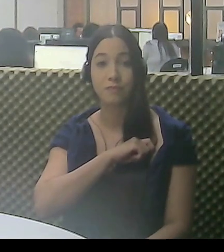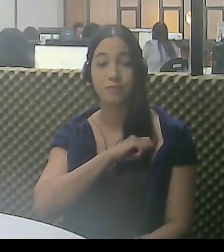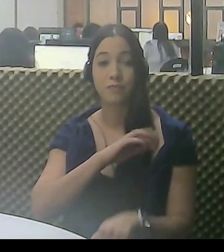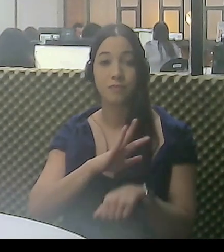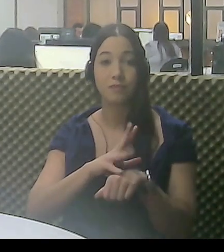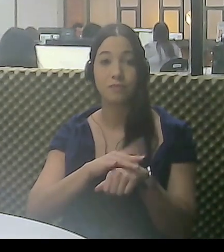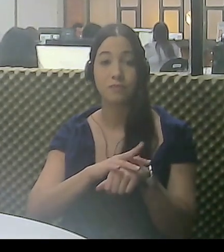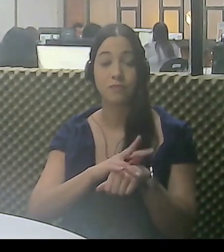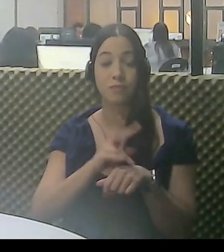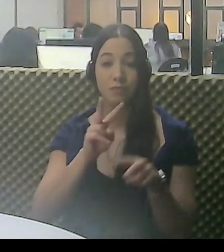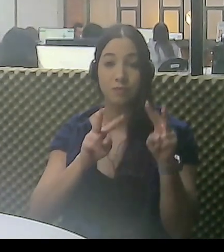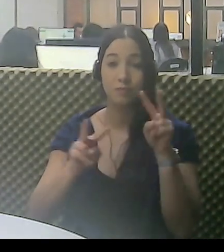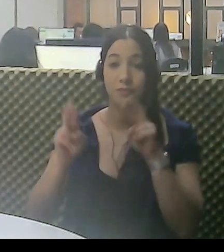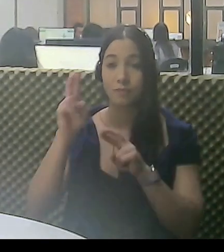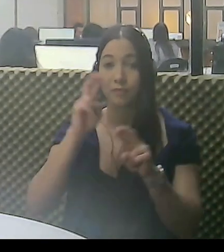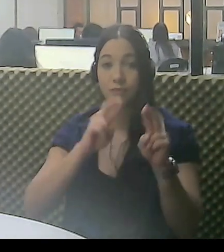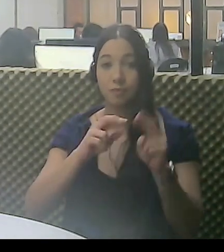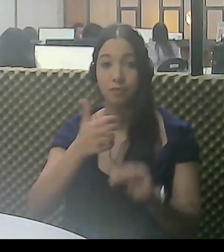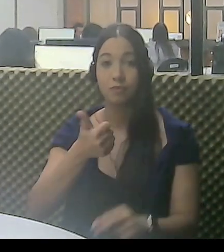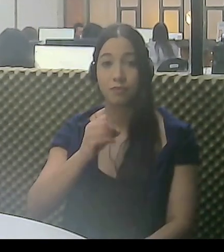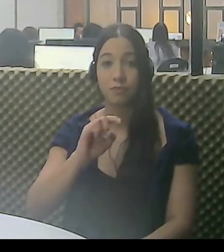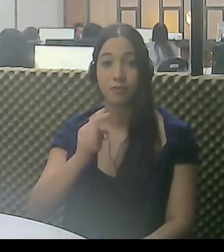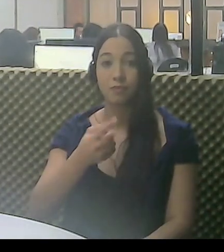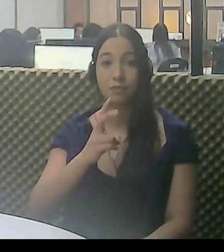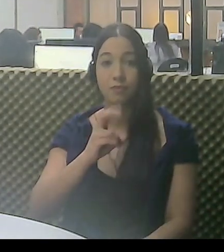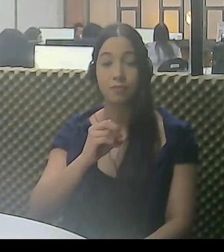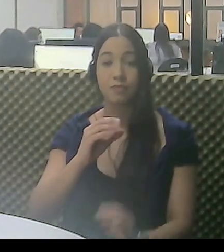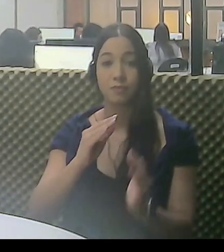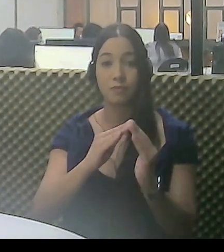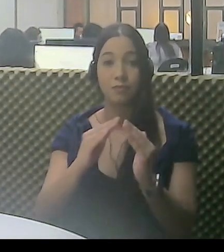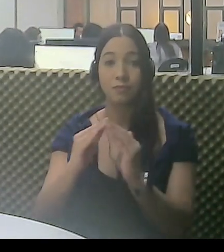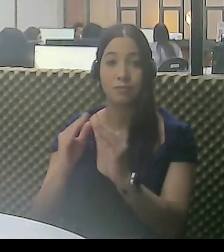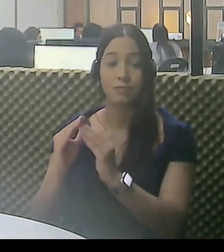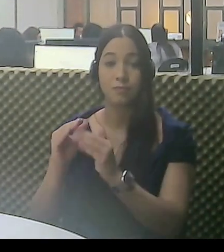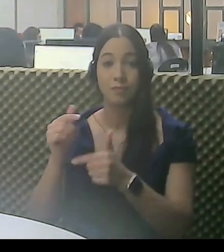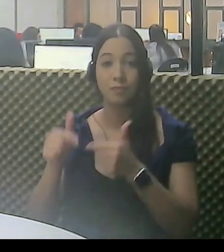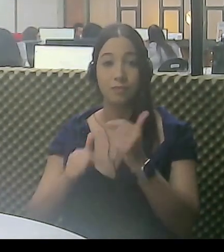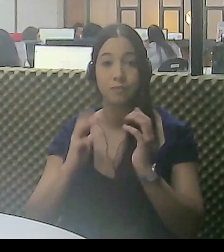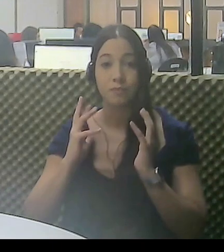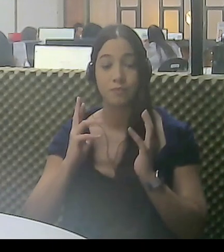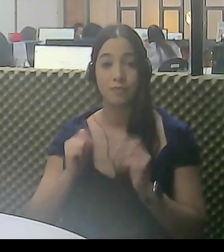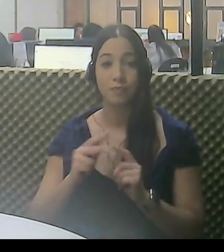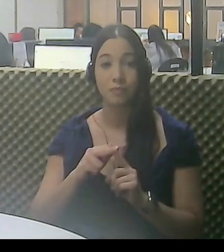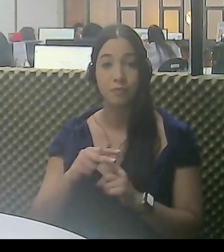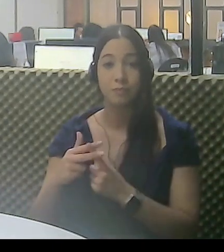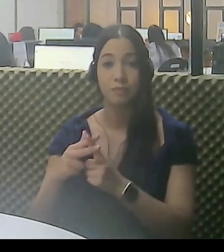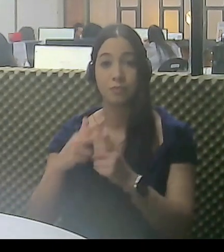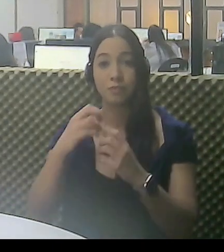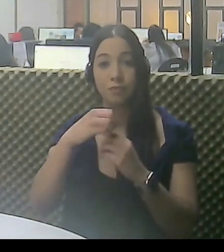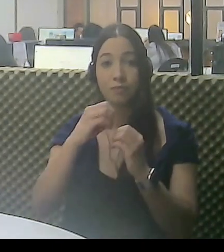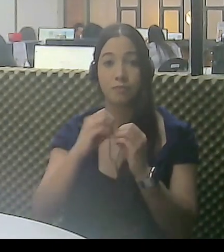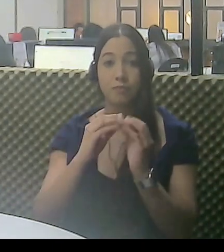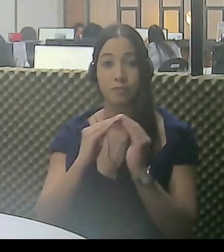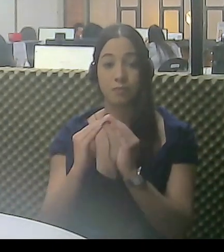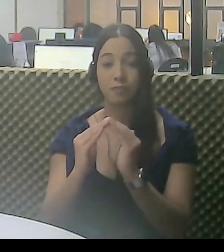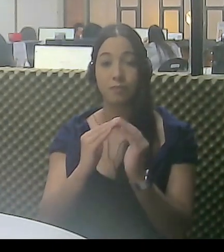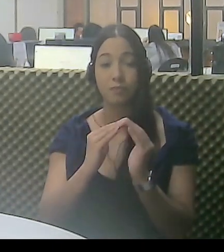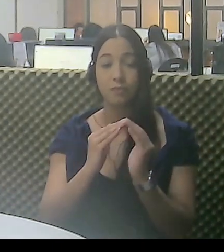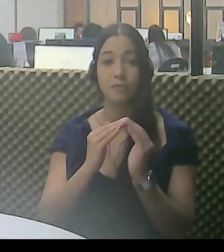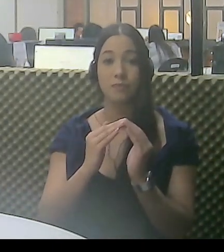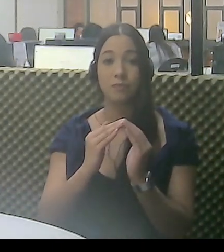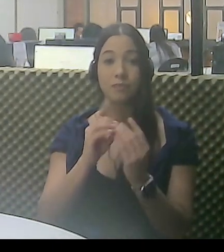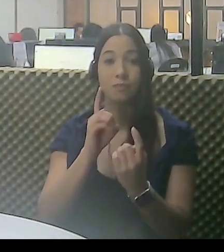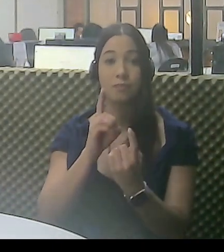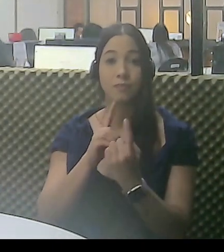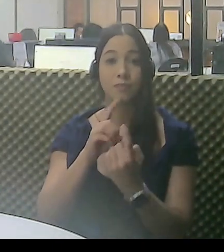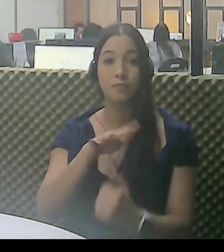os agentes de endemias vistoriaram 10.050 imóveis. O serviço de limpeza e manutenção na região do Shopping Park ainda atendeu